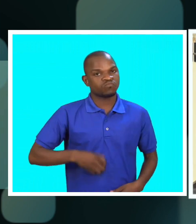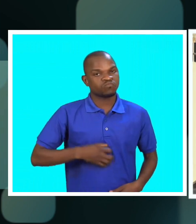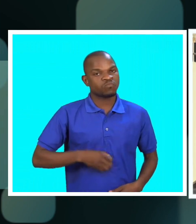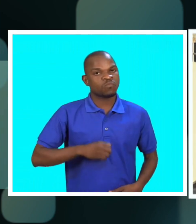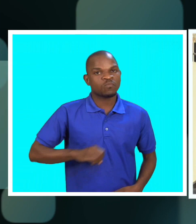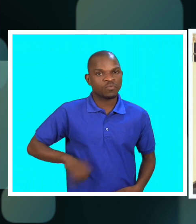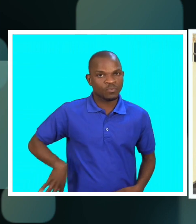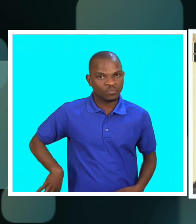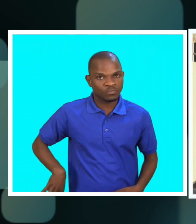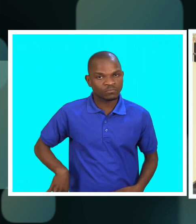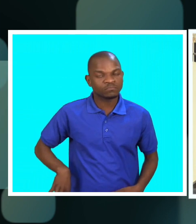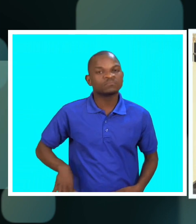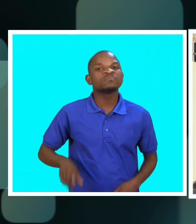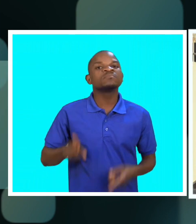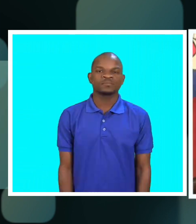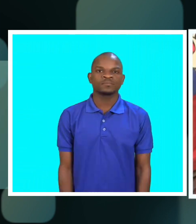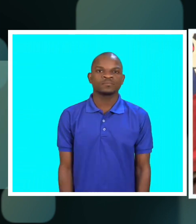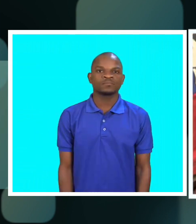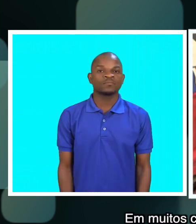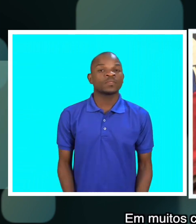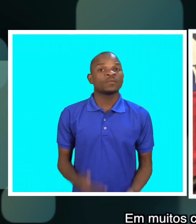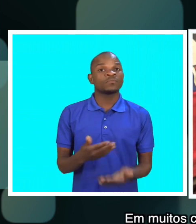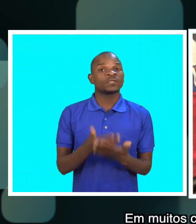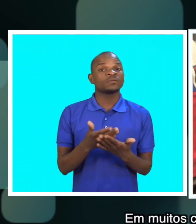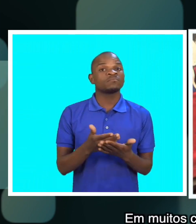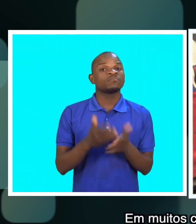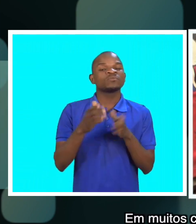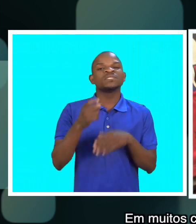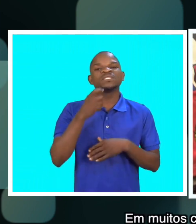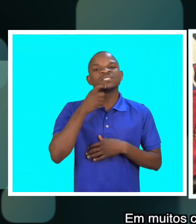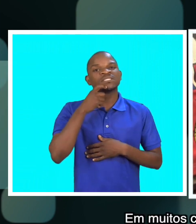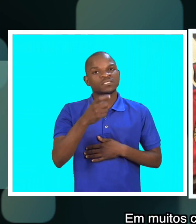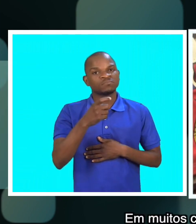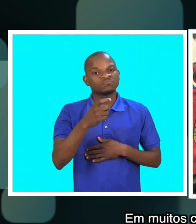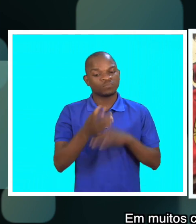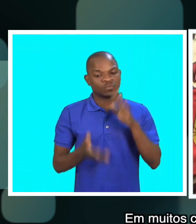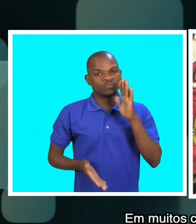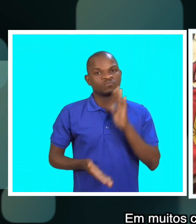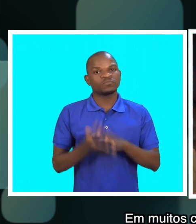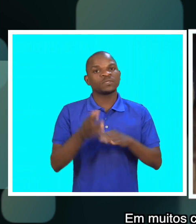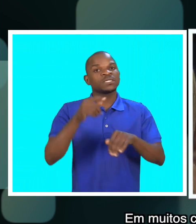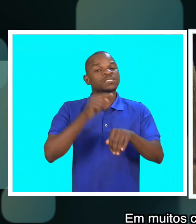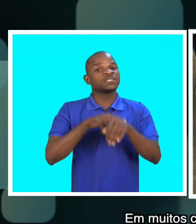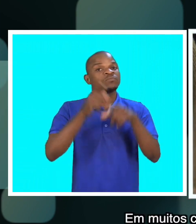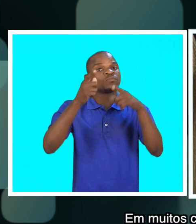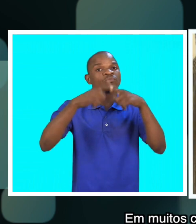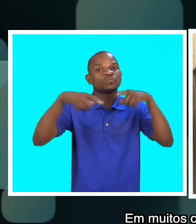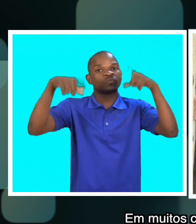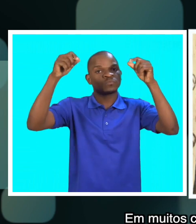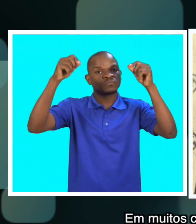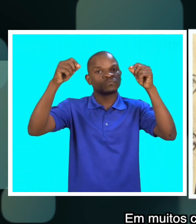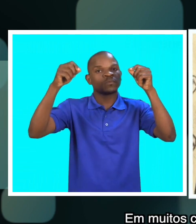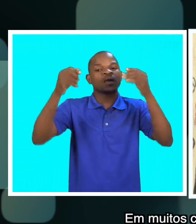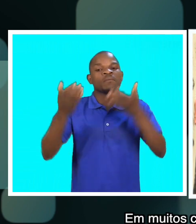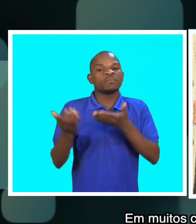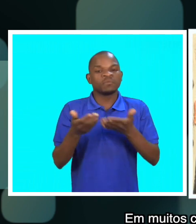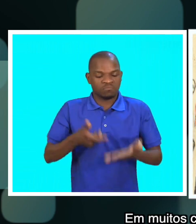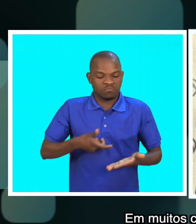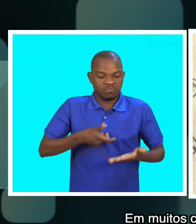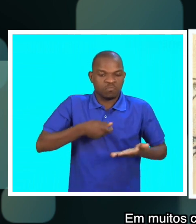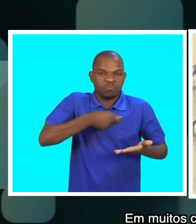dores de estômago. Em muitos casos, as mães são influenciadas a dar